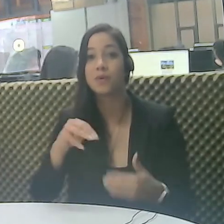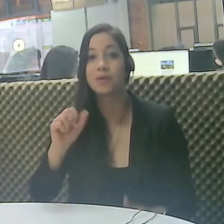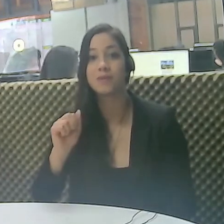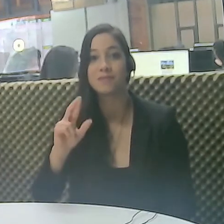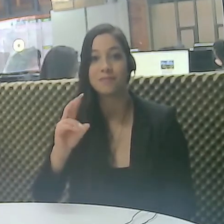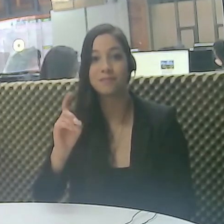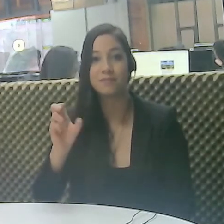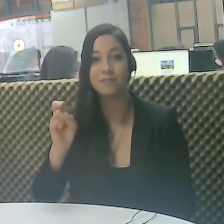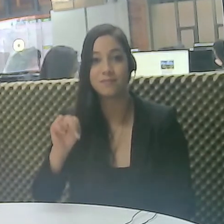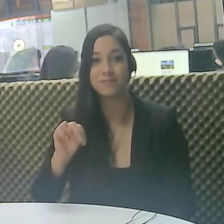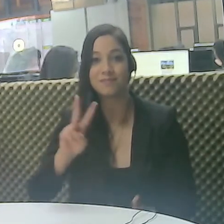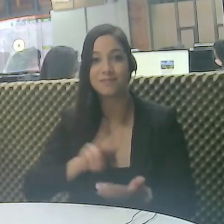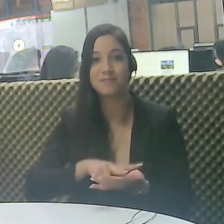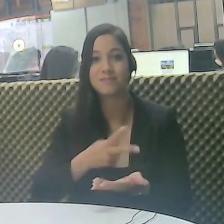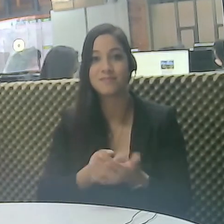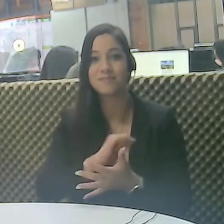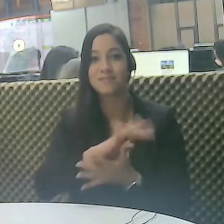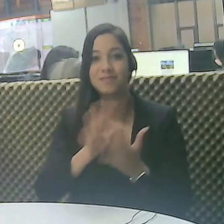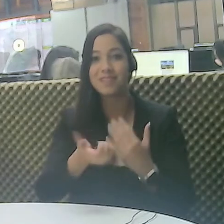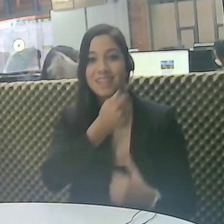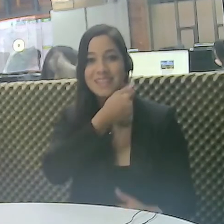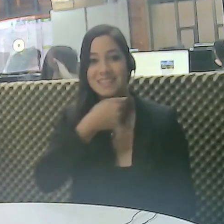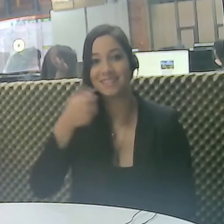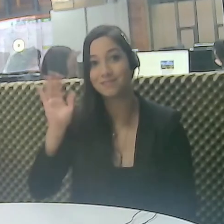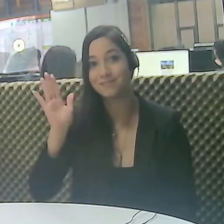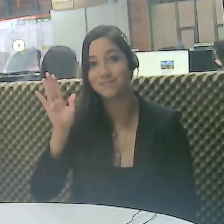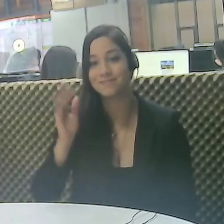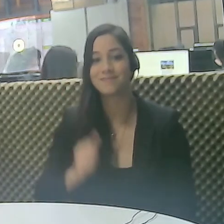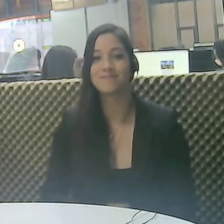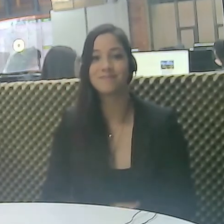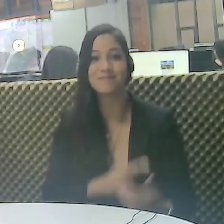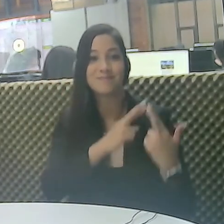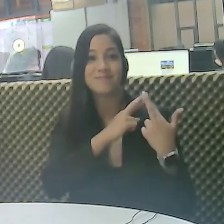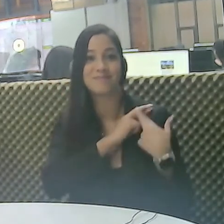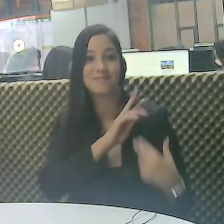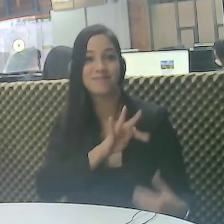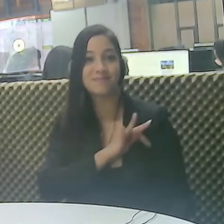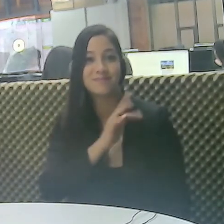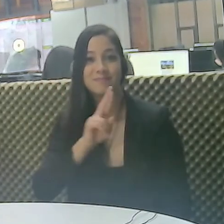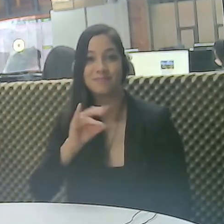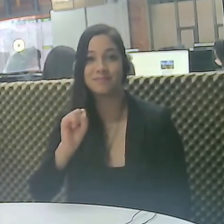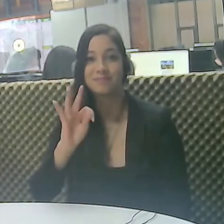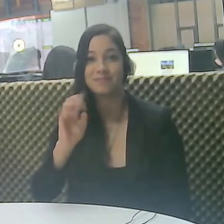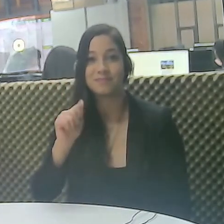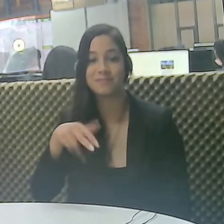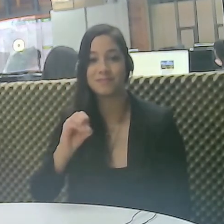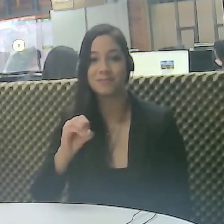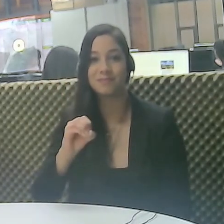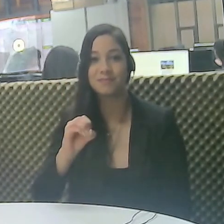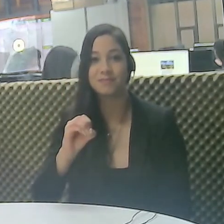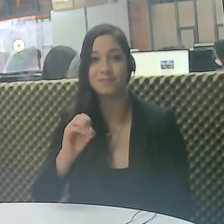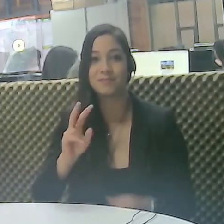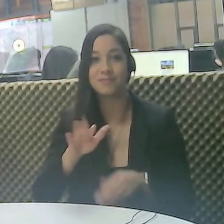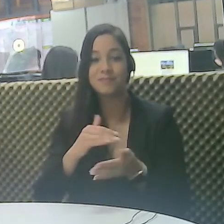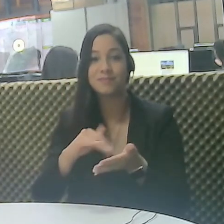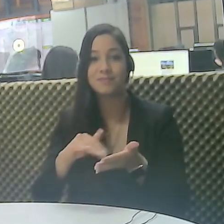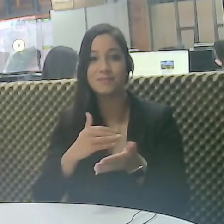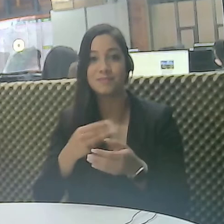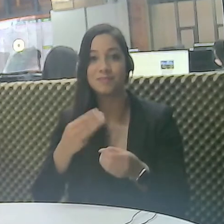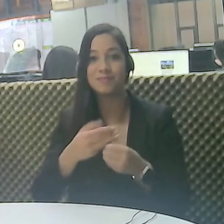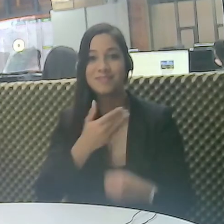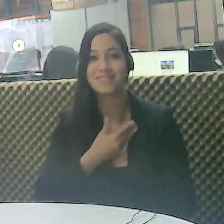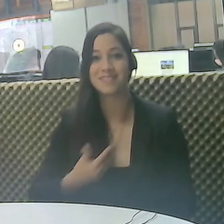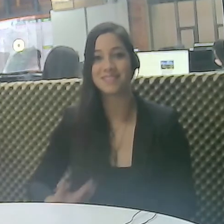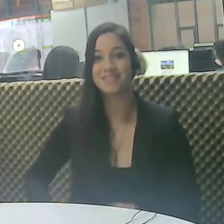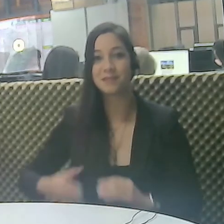Marden Rangel. Tradução em Libras, Amanda Valentim. Responsável técnico, Cristiano Silva. Secretário Municipal de